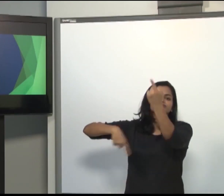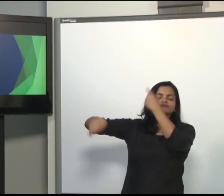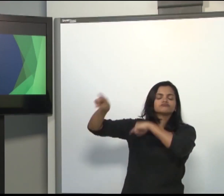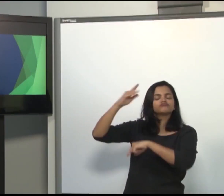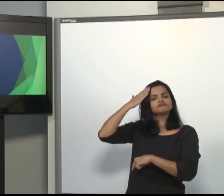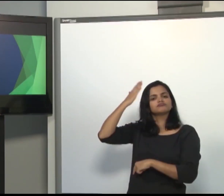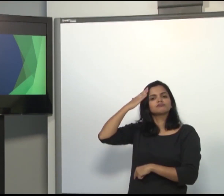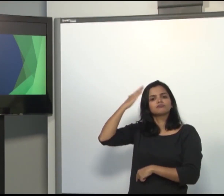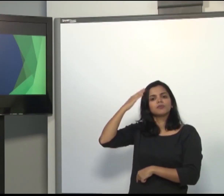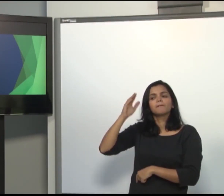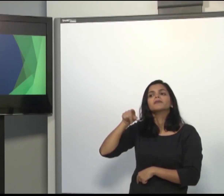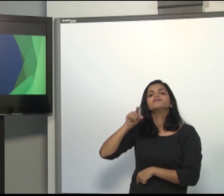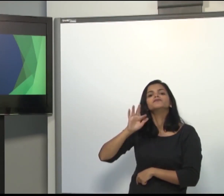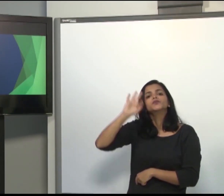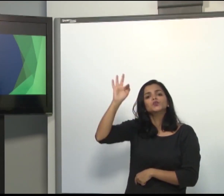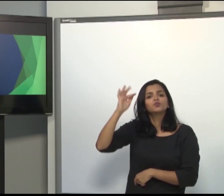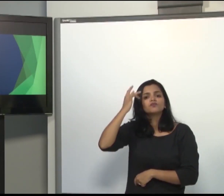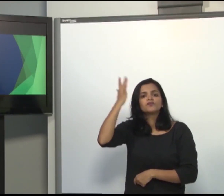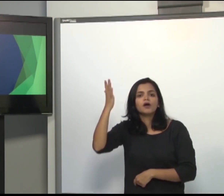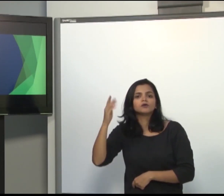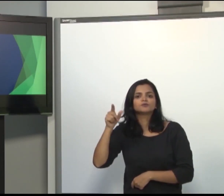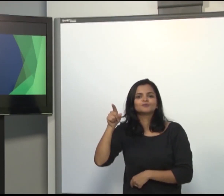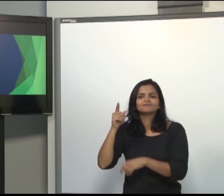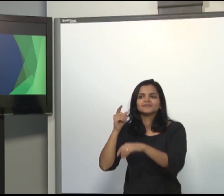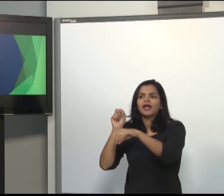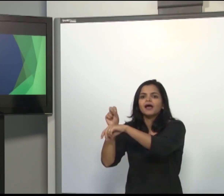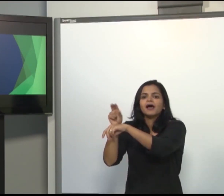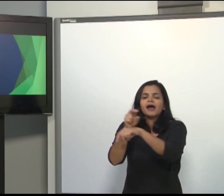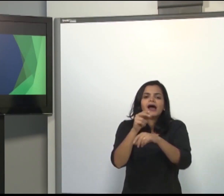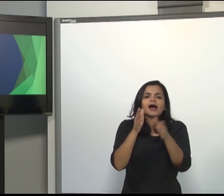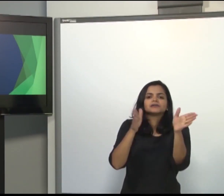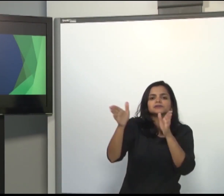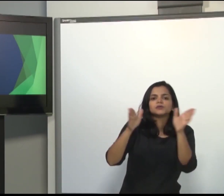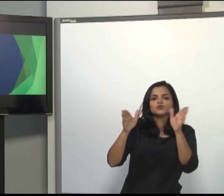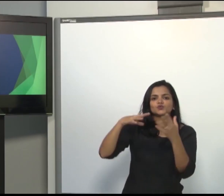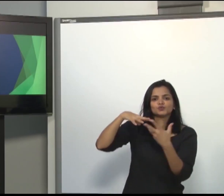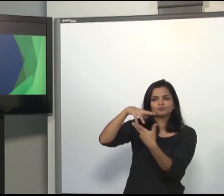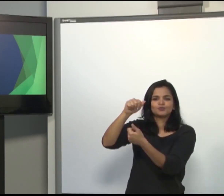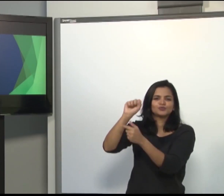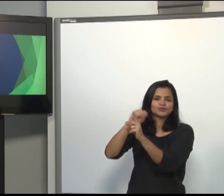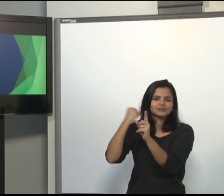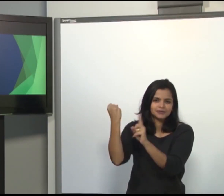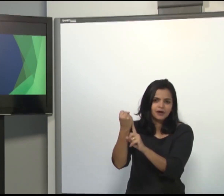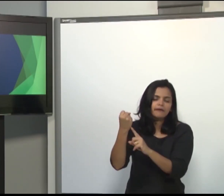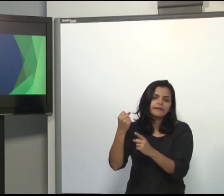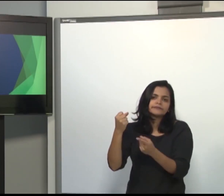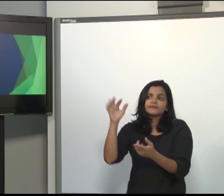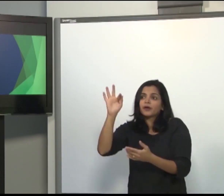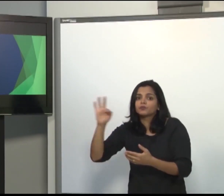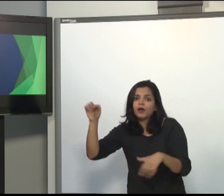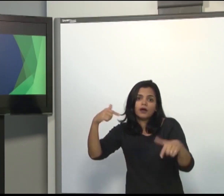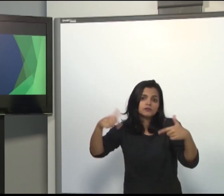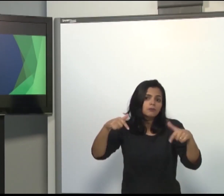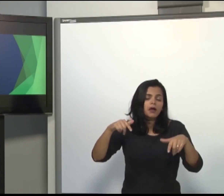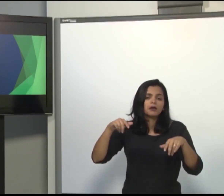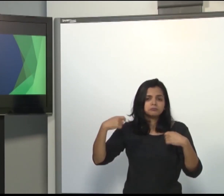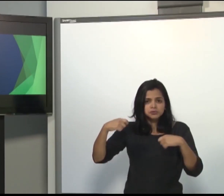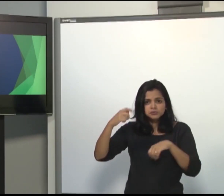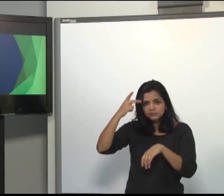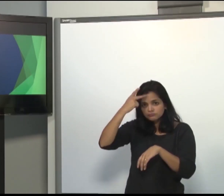vai aprendendo essa língua e futuramente ele terá facilidade, terá acessibilidade em vários contextos,